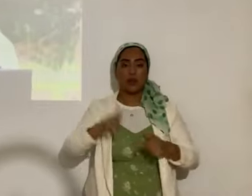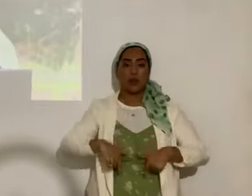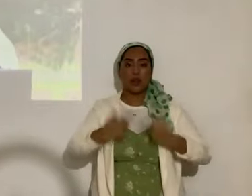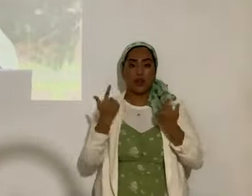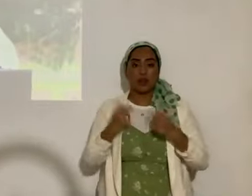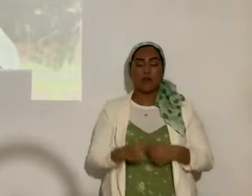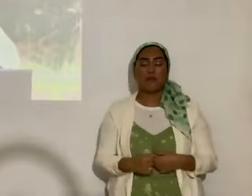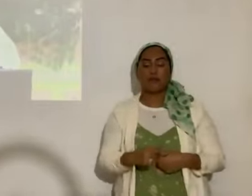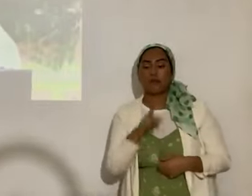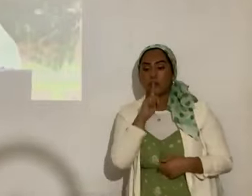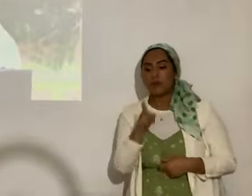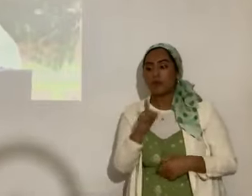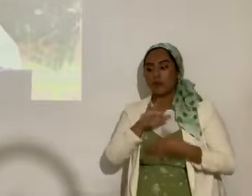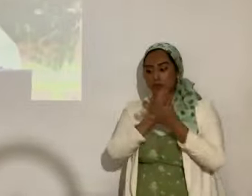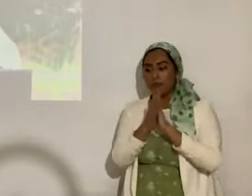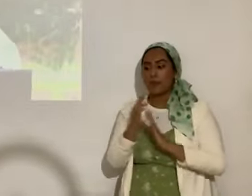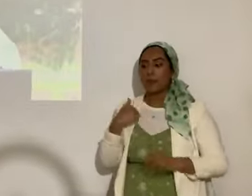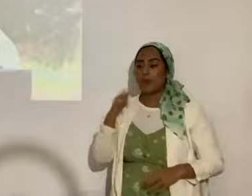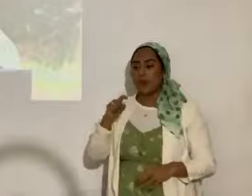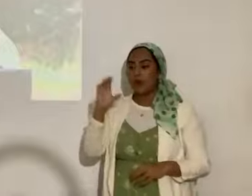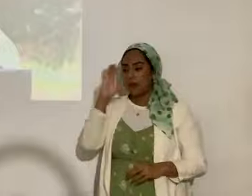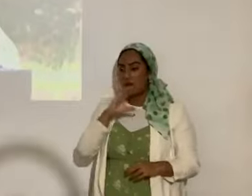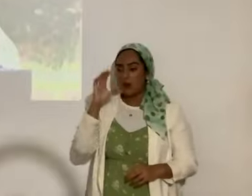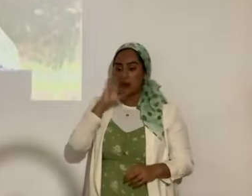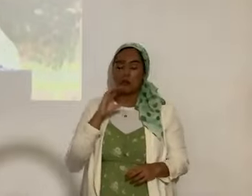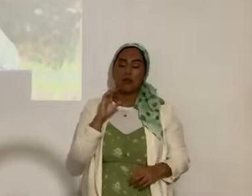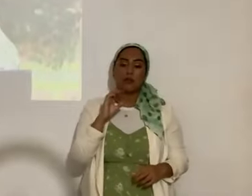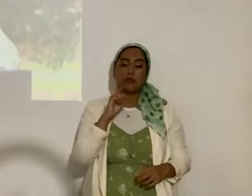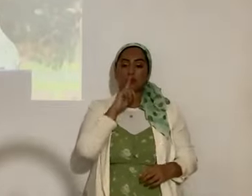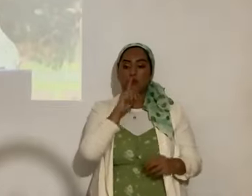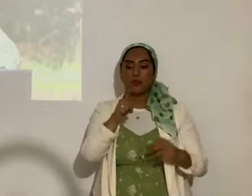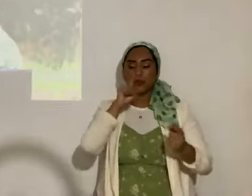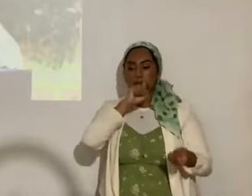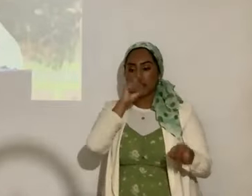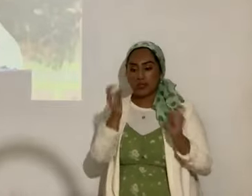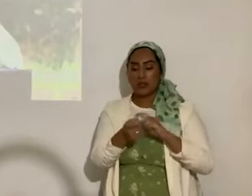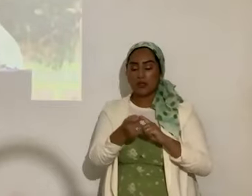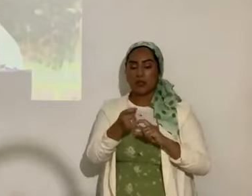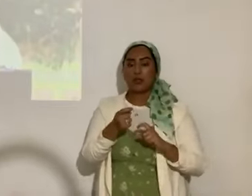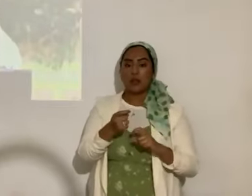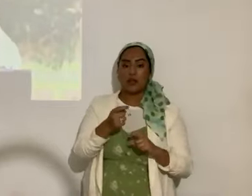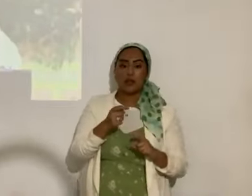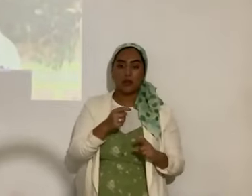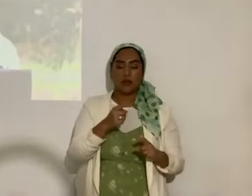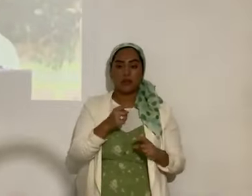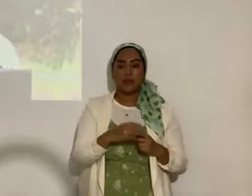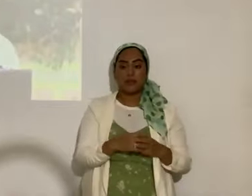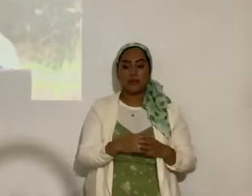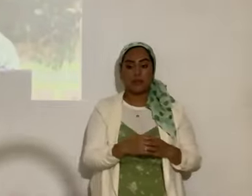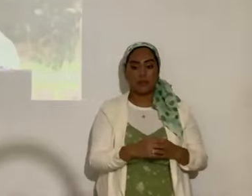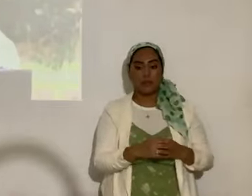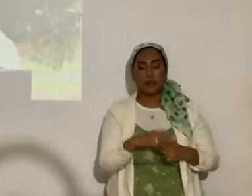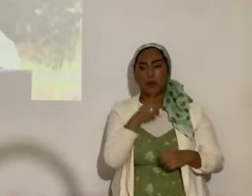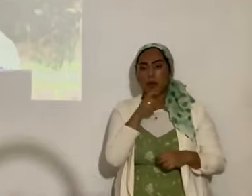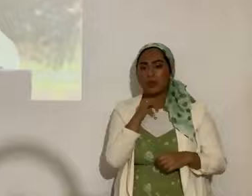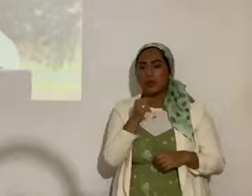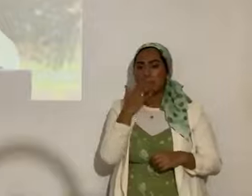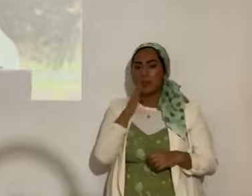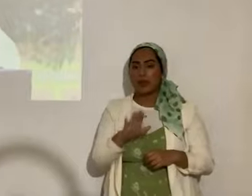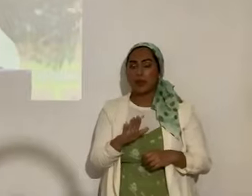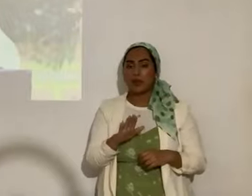que realmente nos lleva a que busquemos o realmente cambiemos porque realmente me dijo Eres malo bueno Quién es